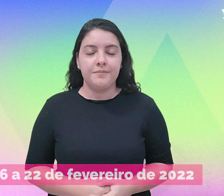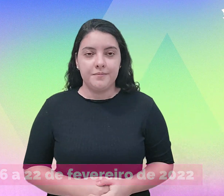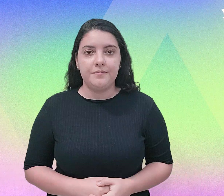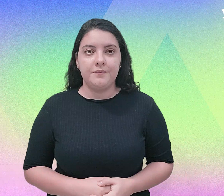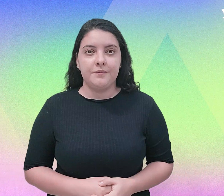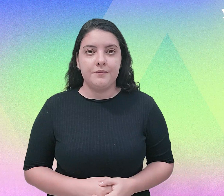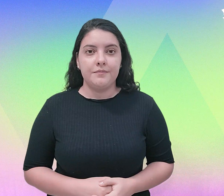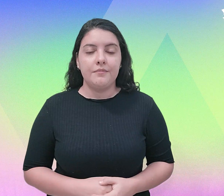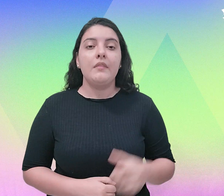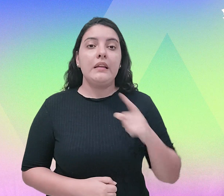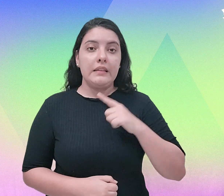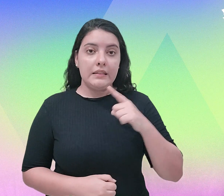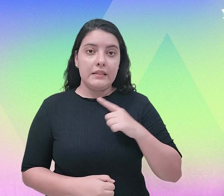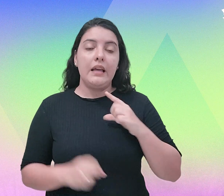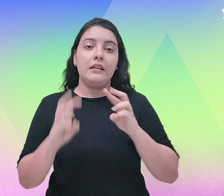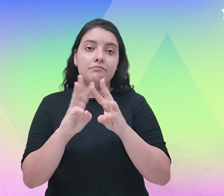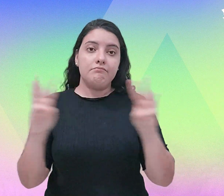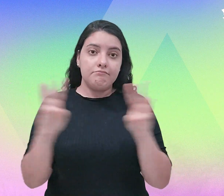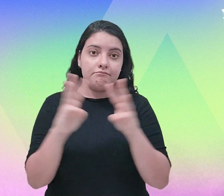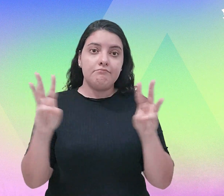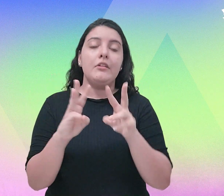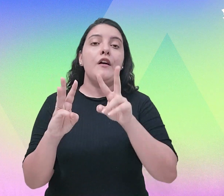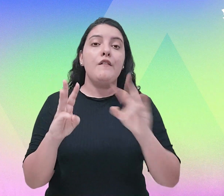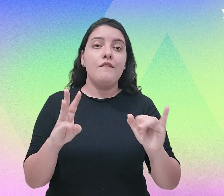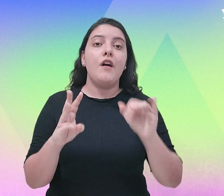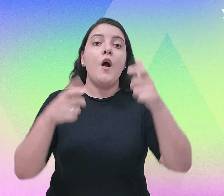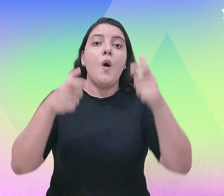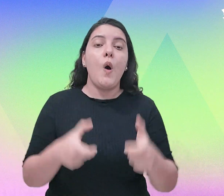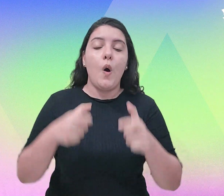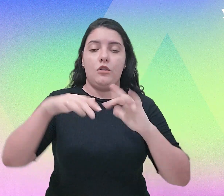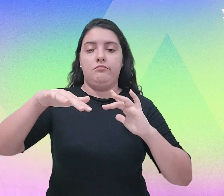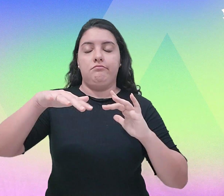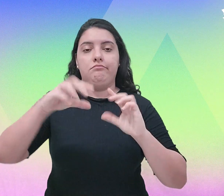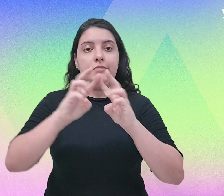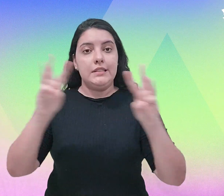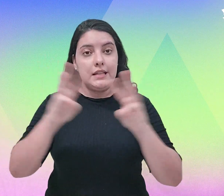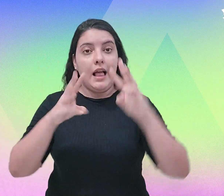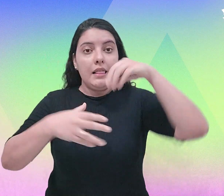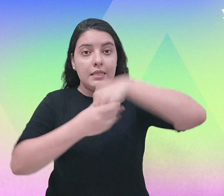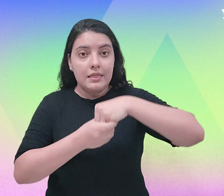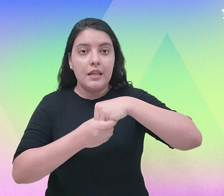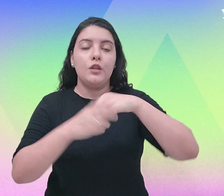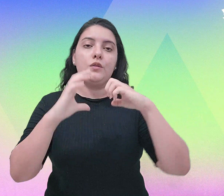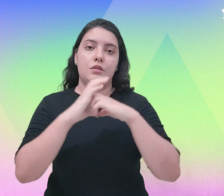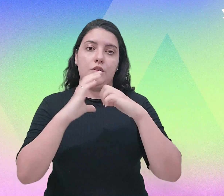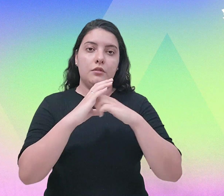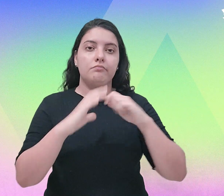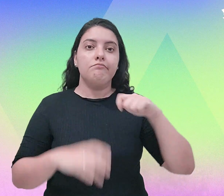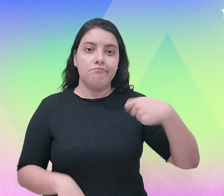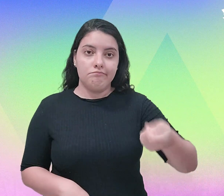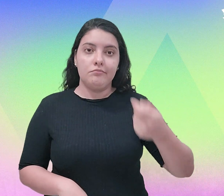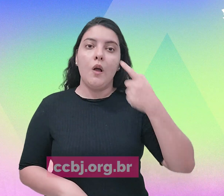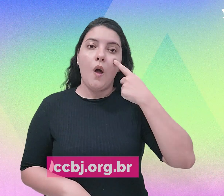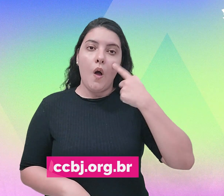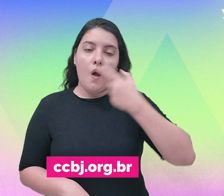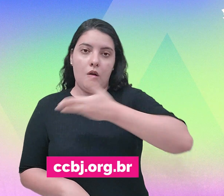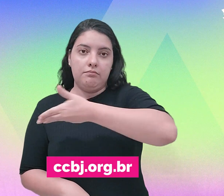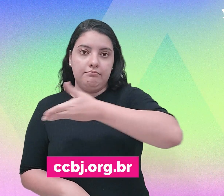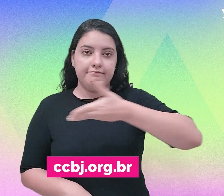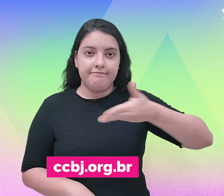por meio de link de inscrição disponibilizado no site oficial do Centro Cultural Bom Jardim ccbj. Org.br